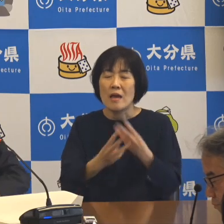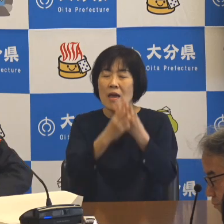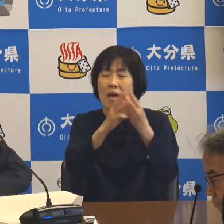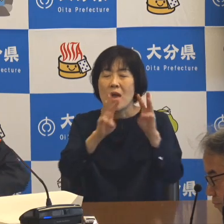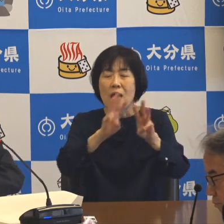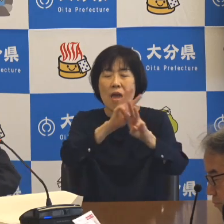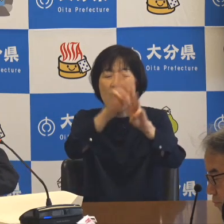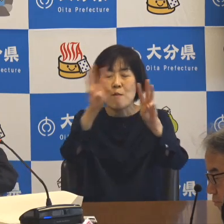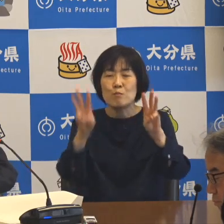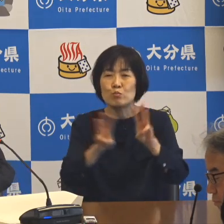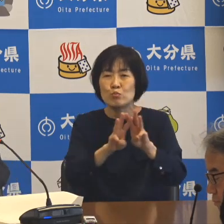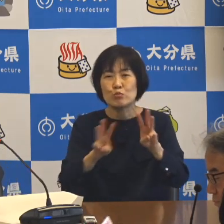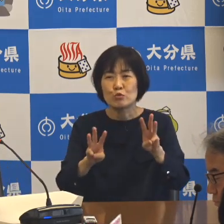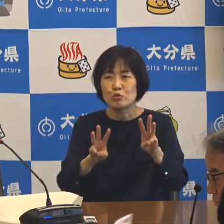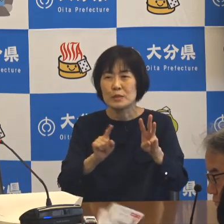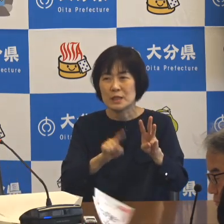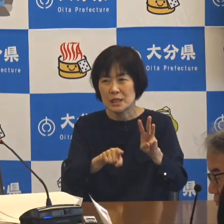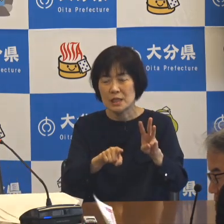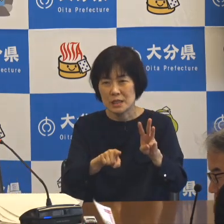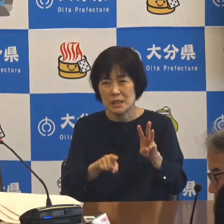知事公社という